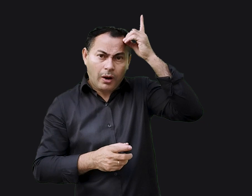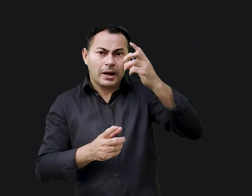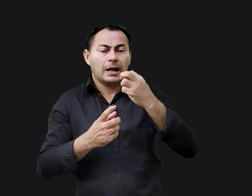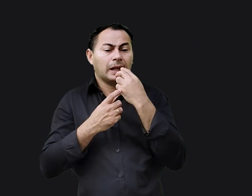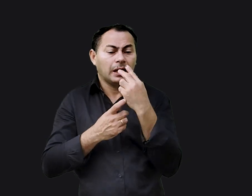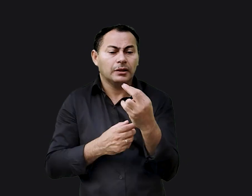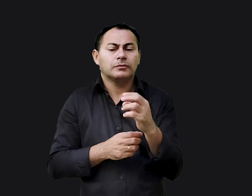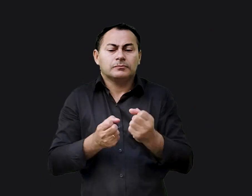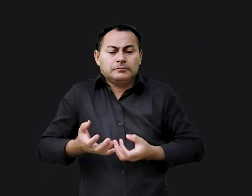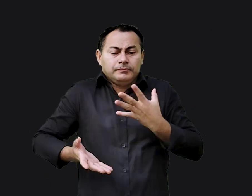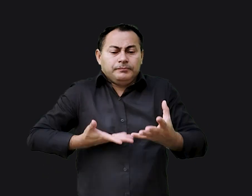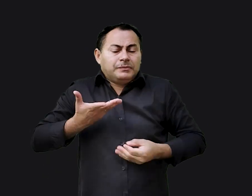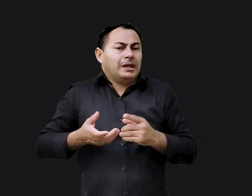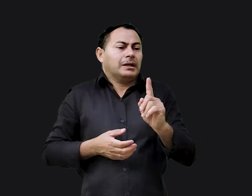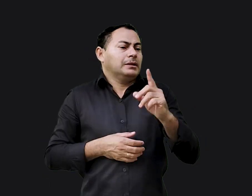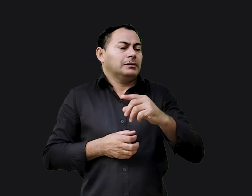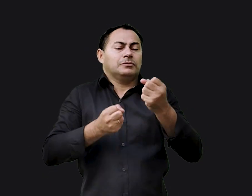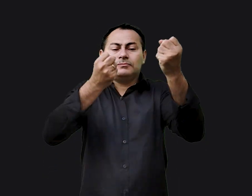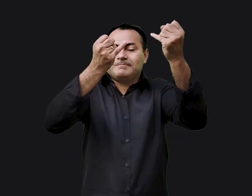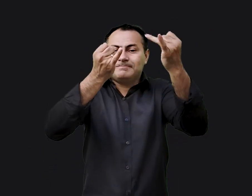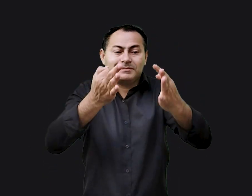línguas para que expressem aquilo que seria inexprimível